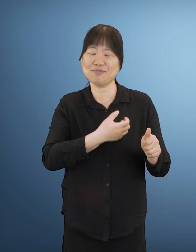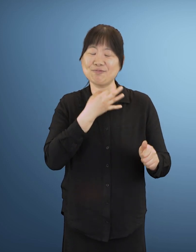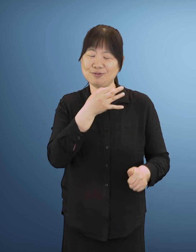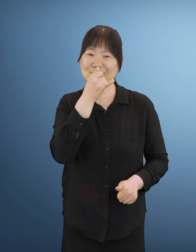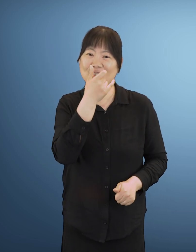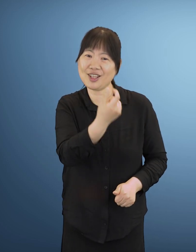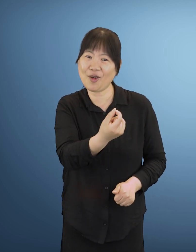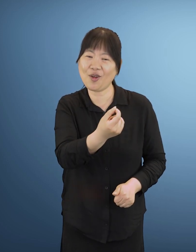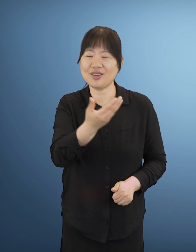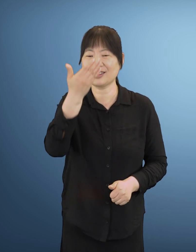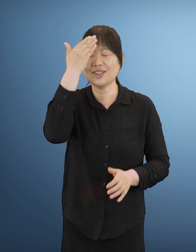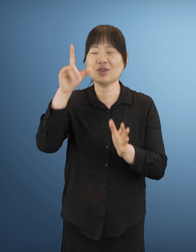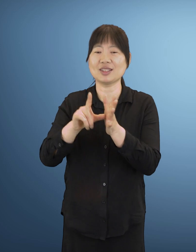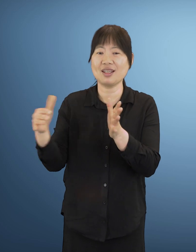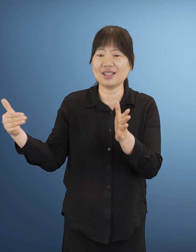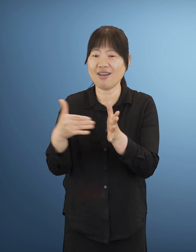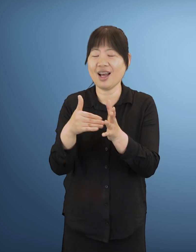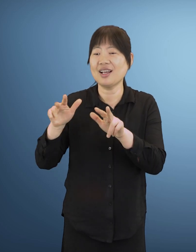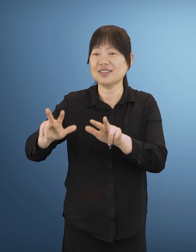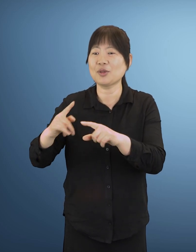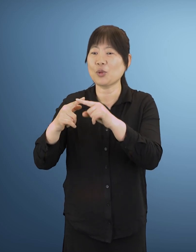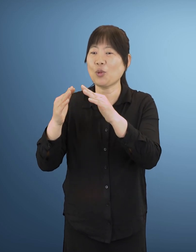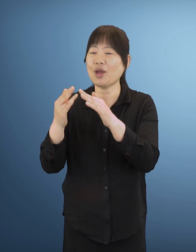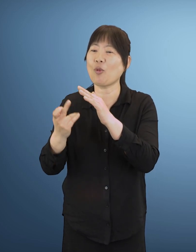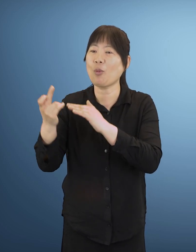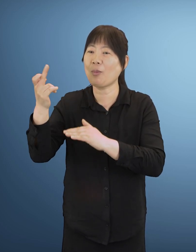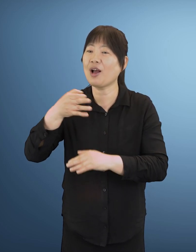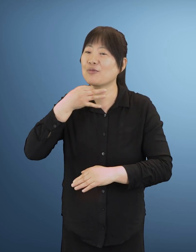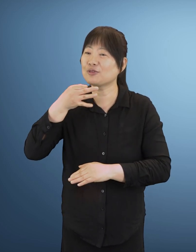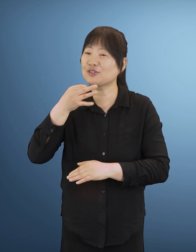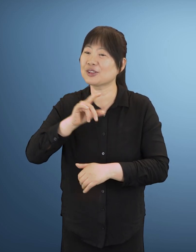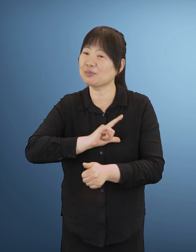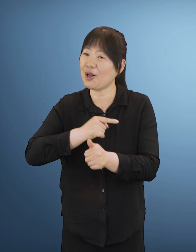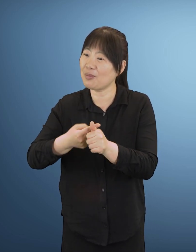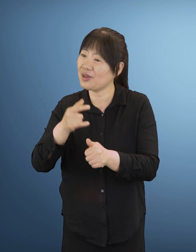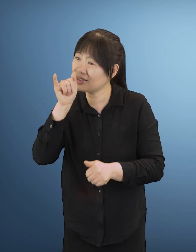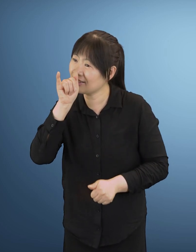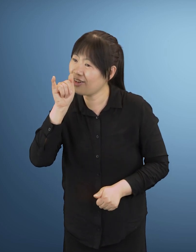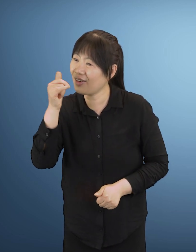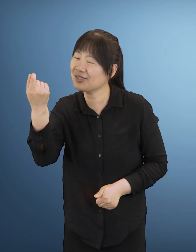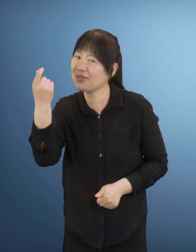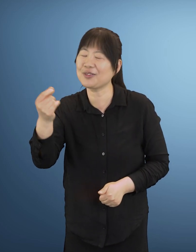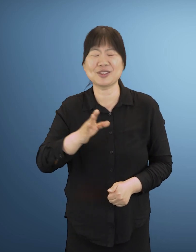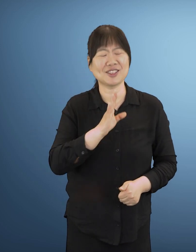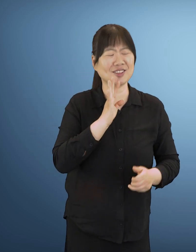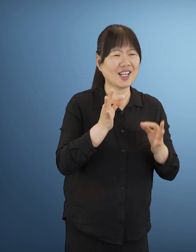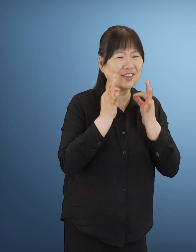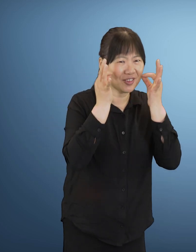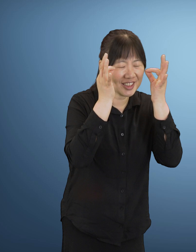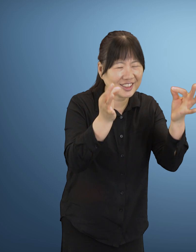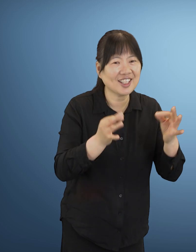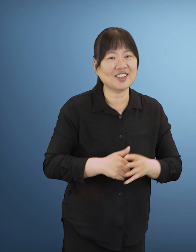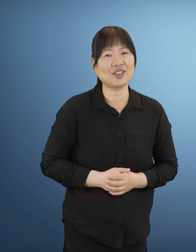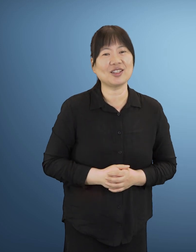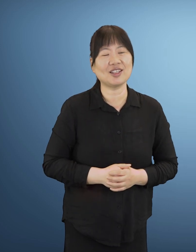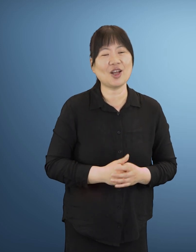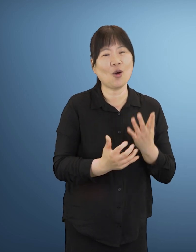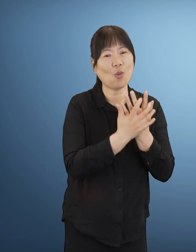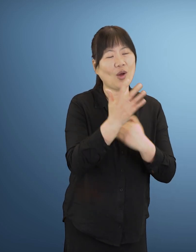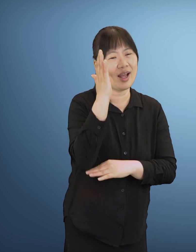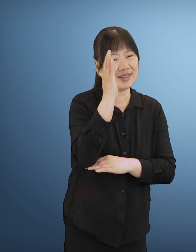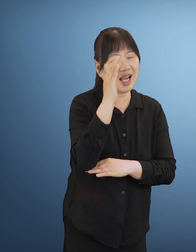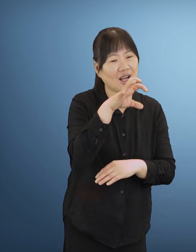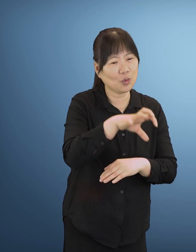청년 시절까지 요즘 교회 오빠가 있듯이 아주 성실한 그런 청년이었을